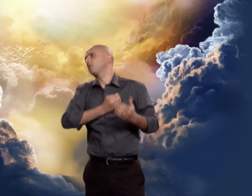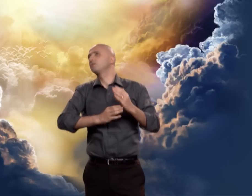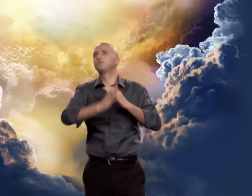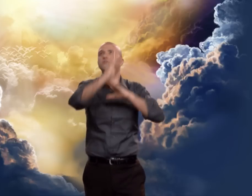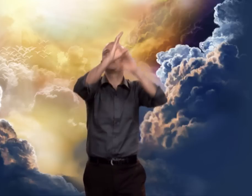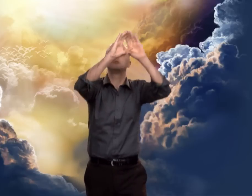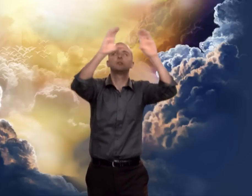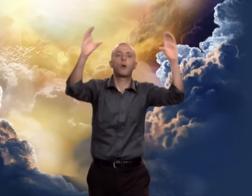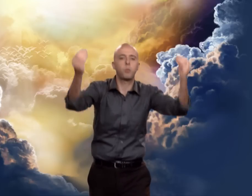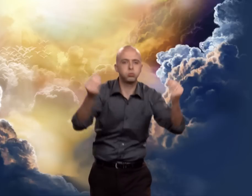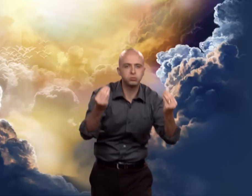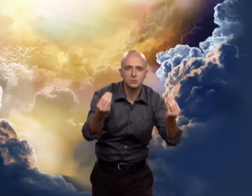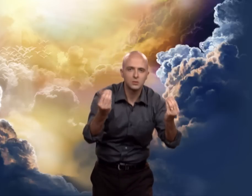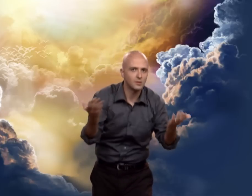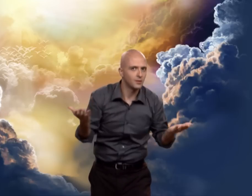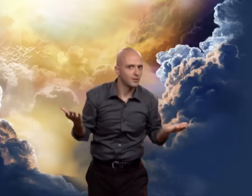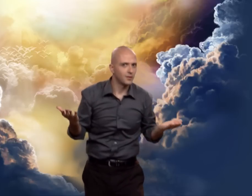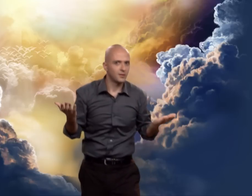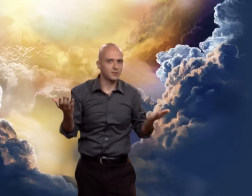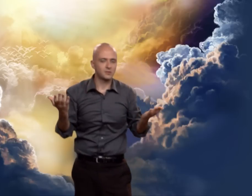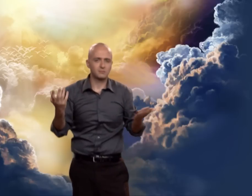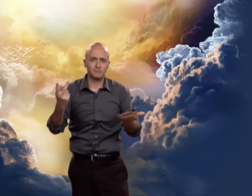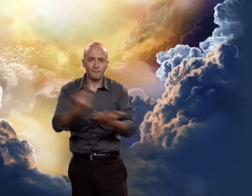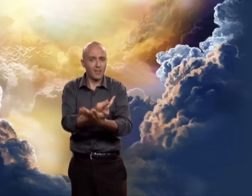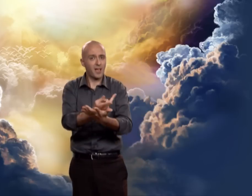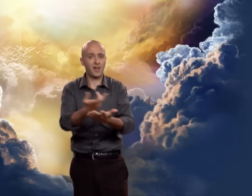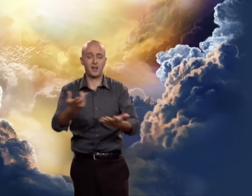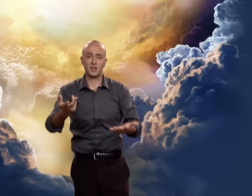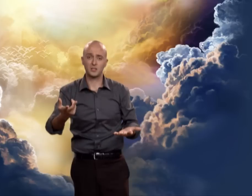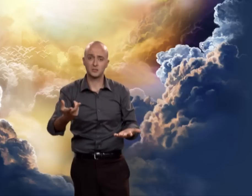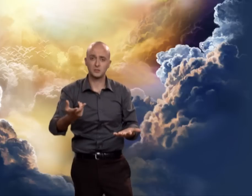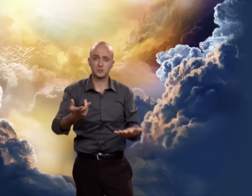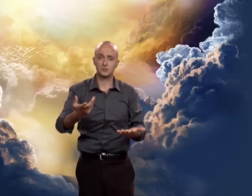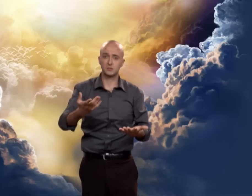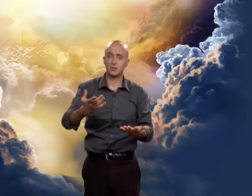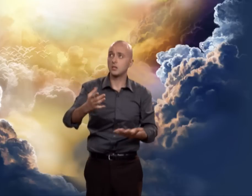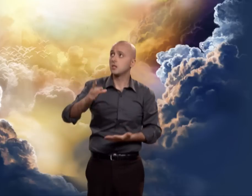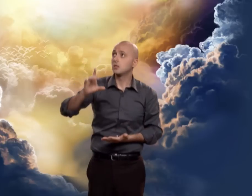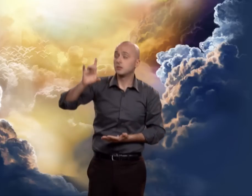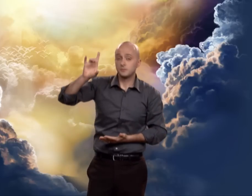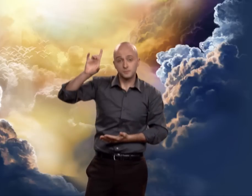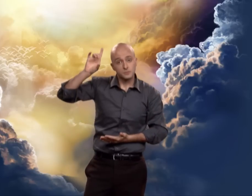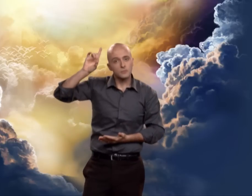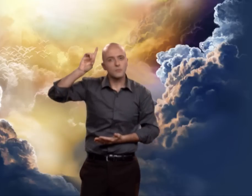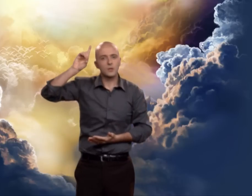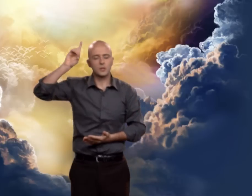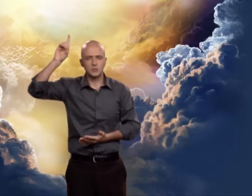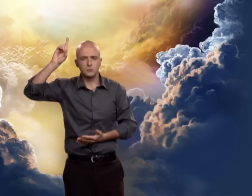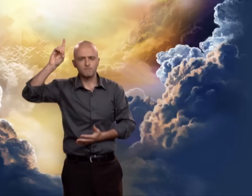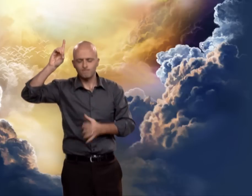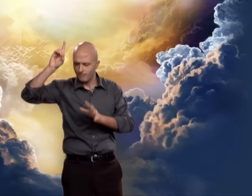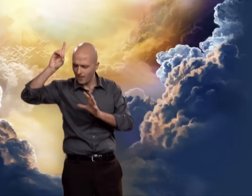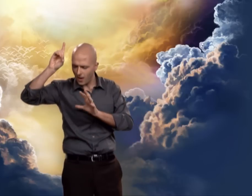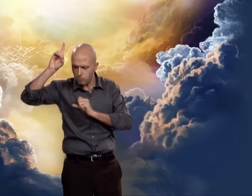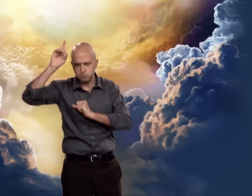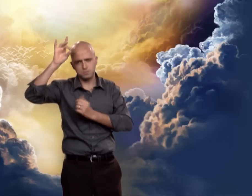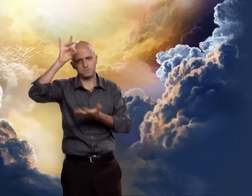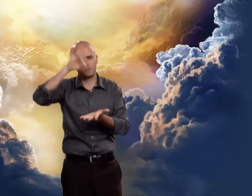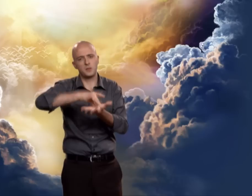em harmonia com o mandamento do Salvador. Amem os seus inimigos. Deus executa a justiça sobre os ímpios para o